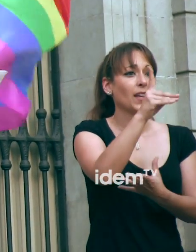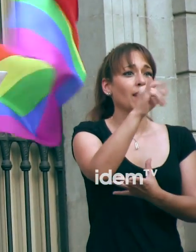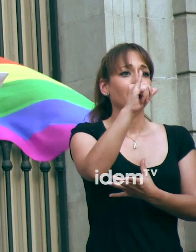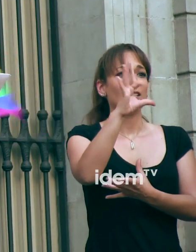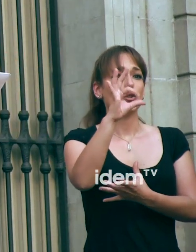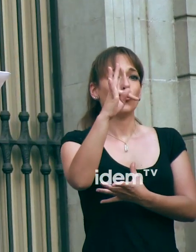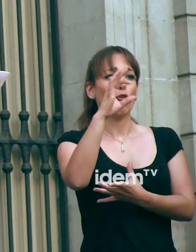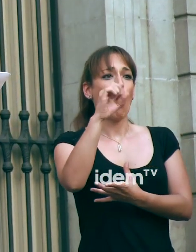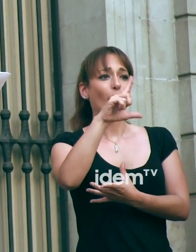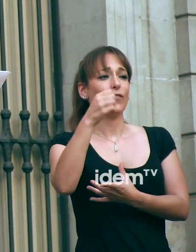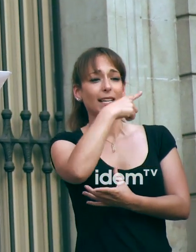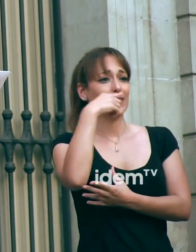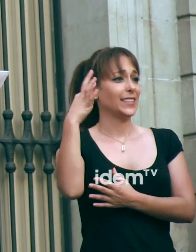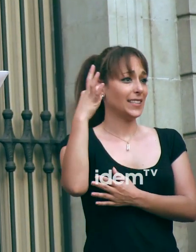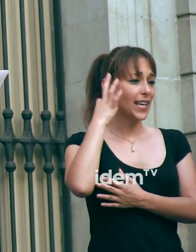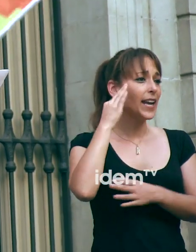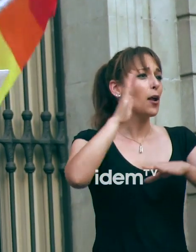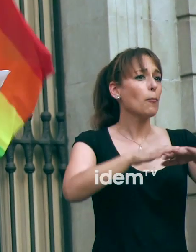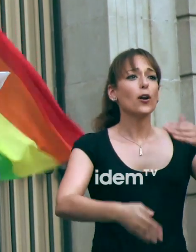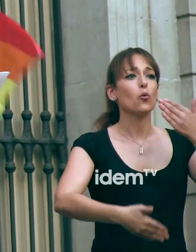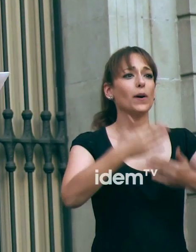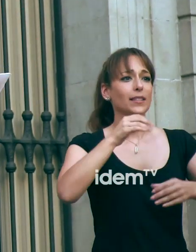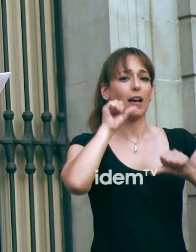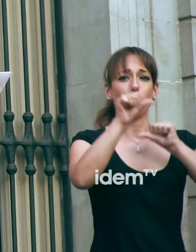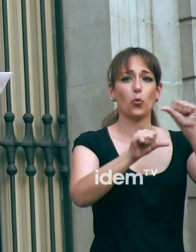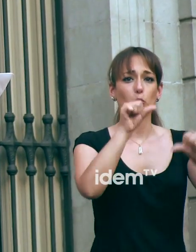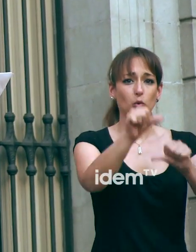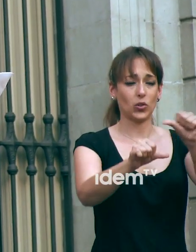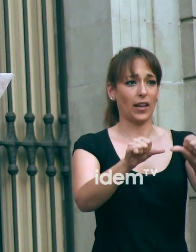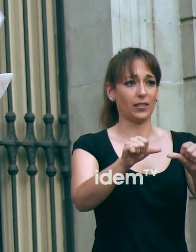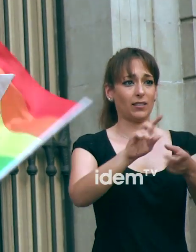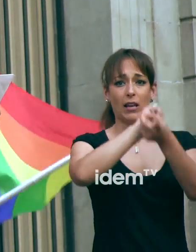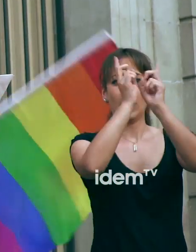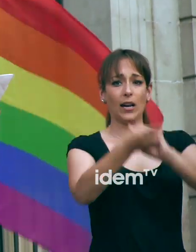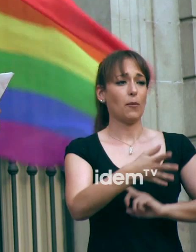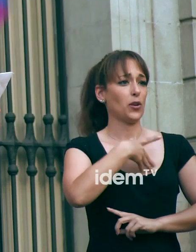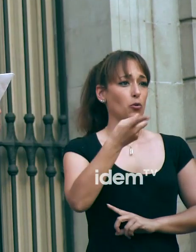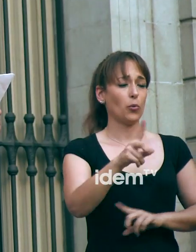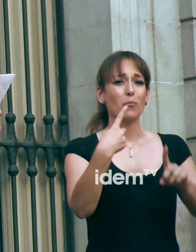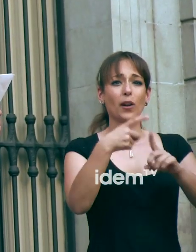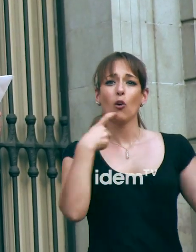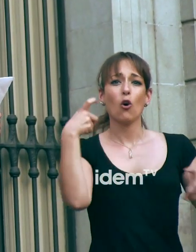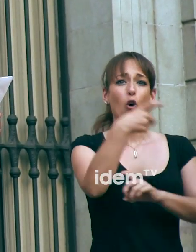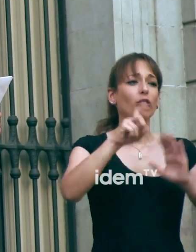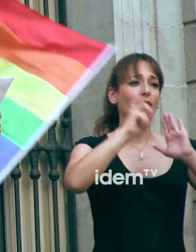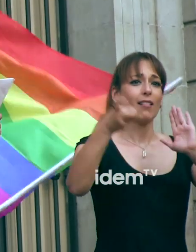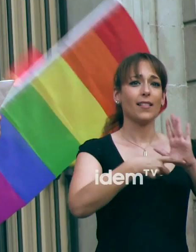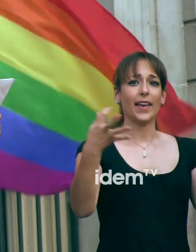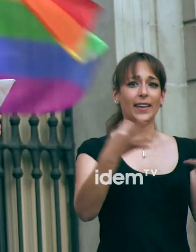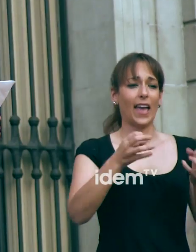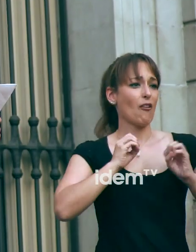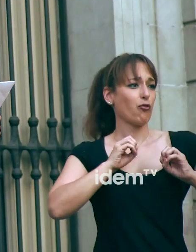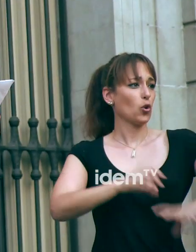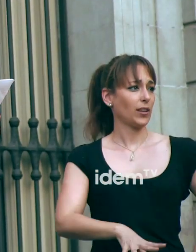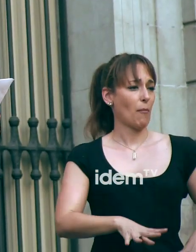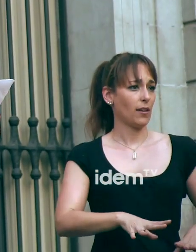de gènere per iniciar el procés de resignació. Estem contra una llei de l'avortament